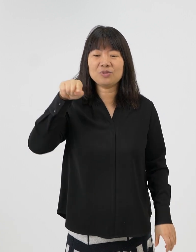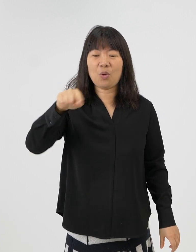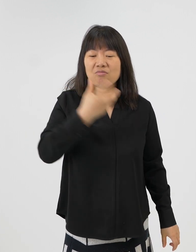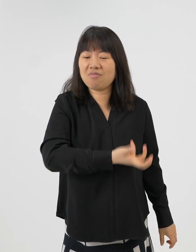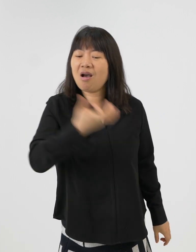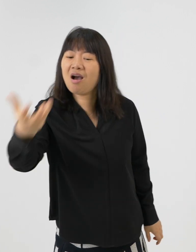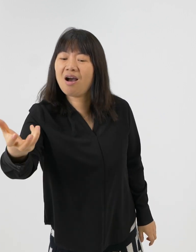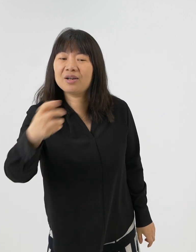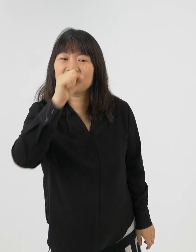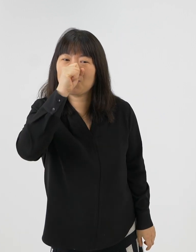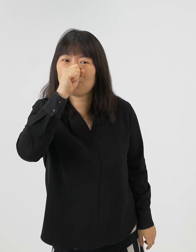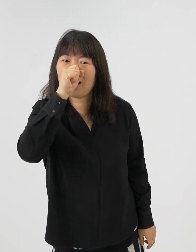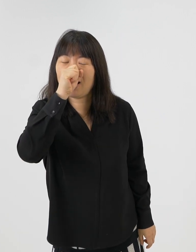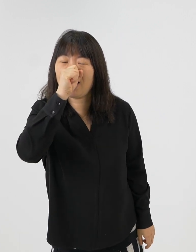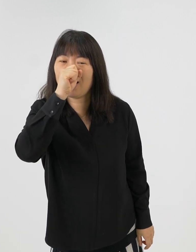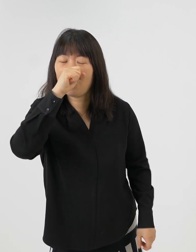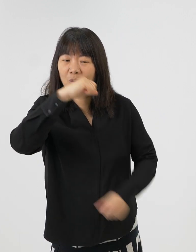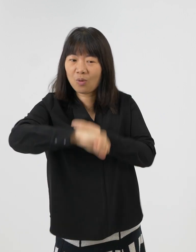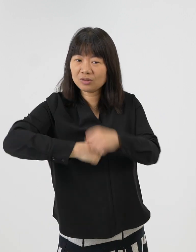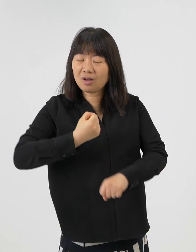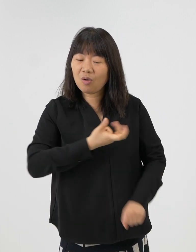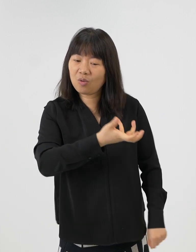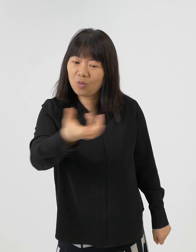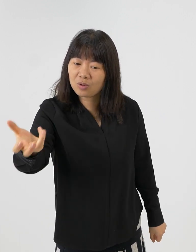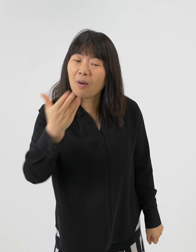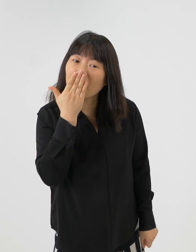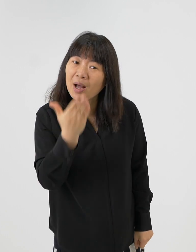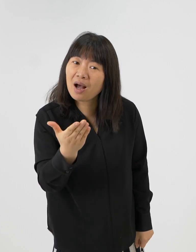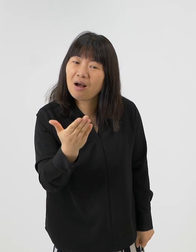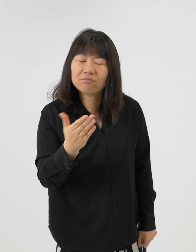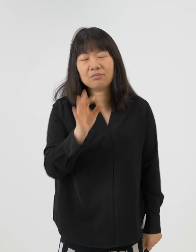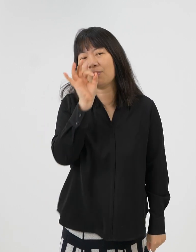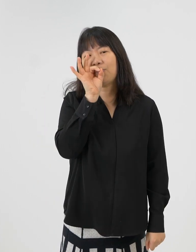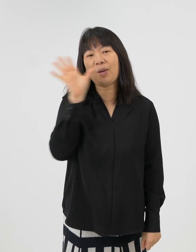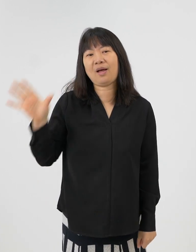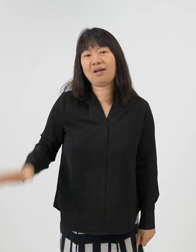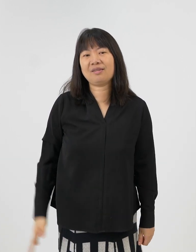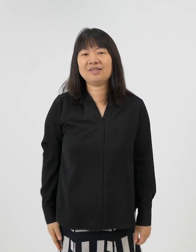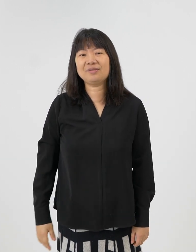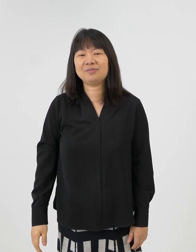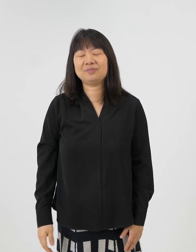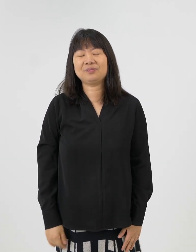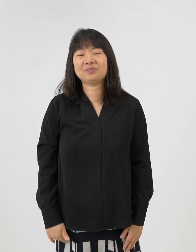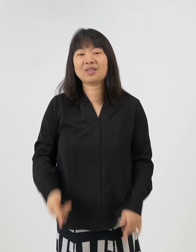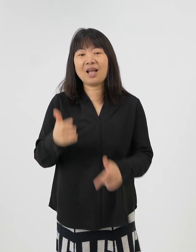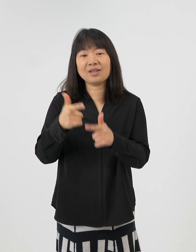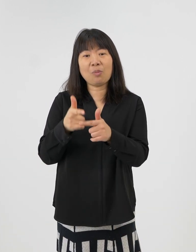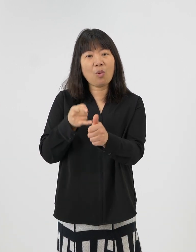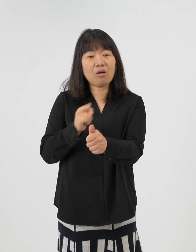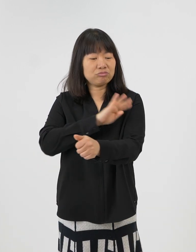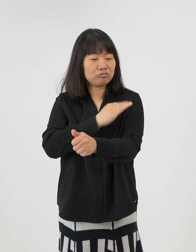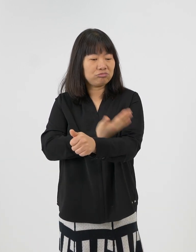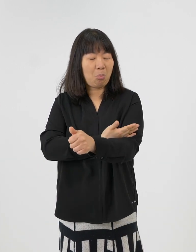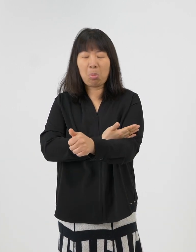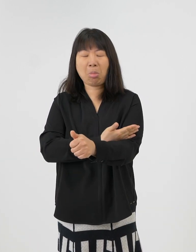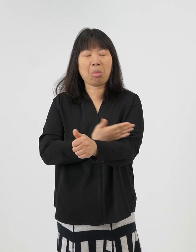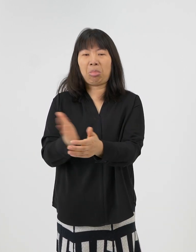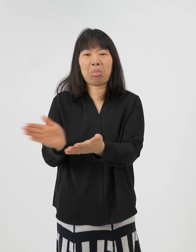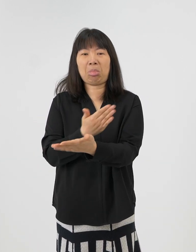저쪽이 좋겠다. 그렇게 마음대로 옮겨 돌아다닐 수 있어요? 못 그래요. 나무에게는 그런 능력이